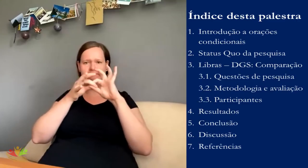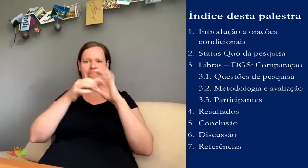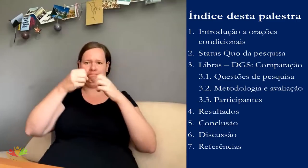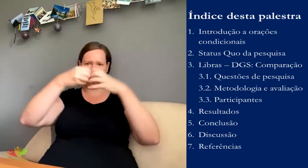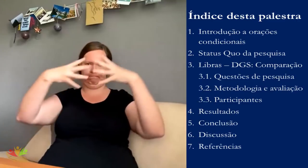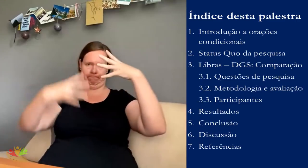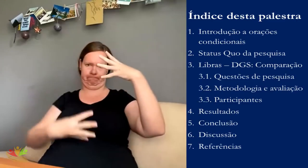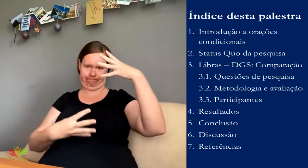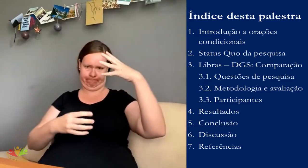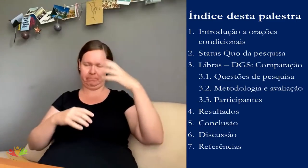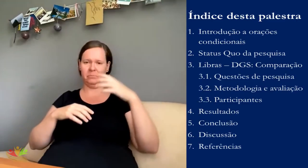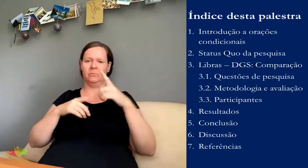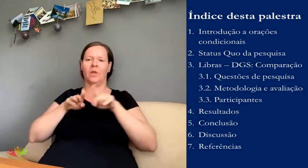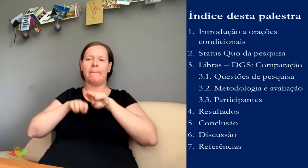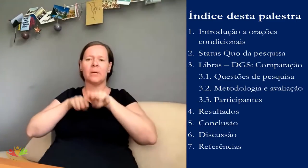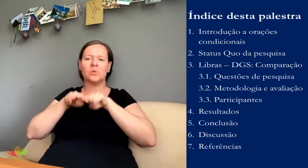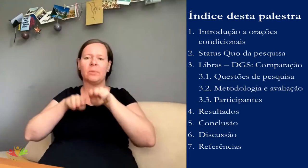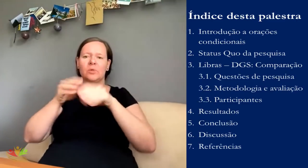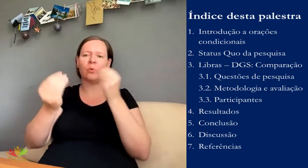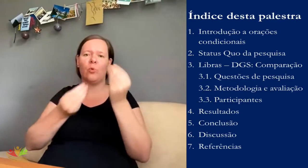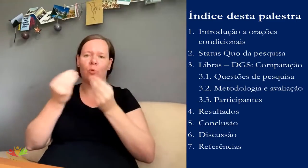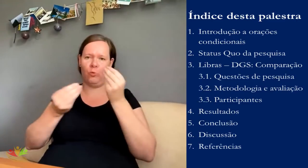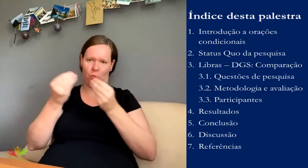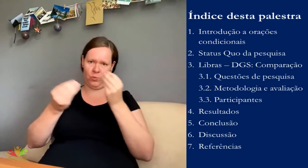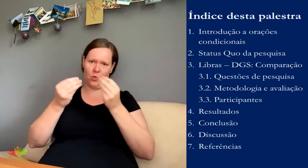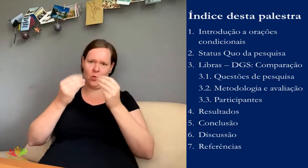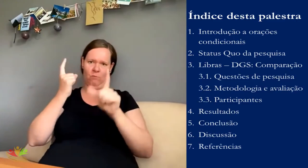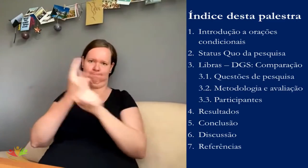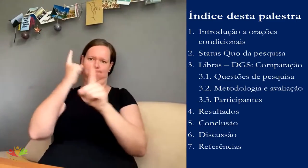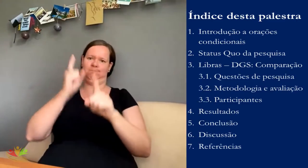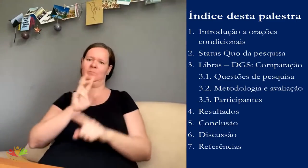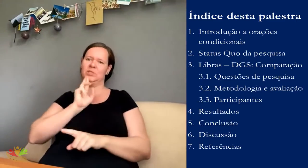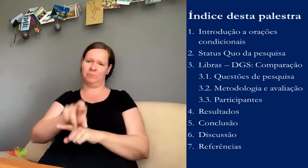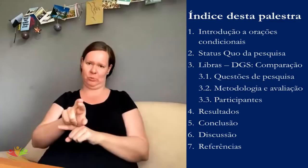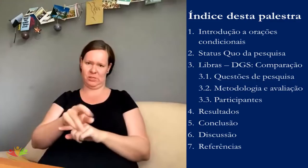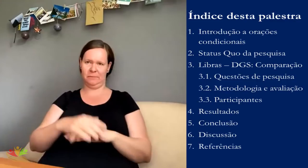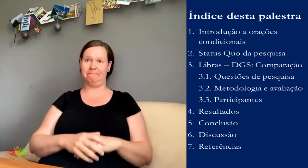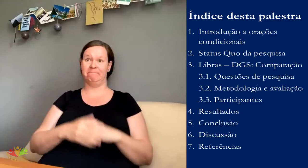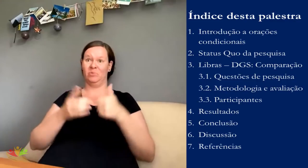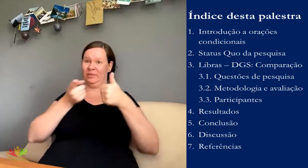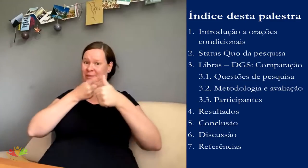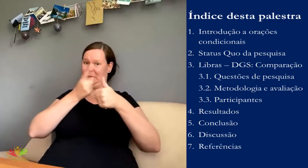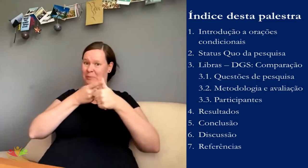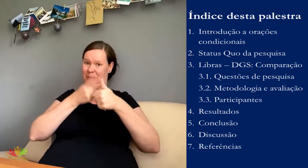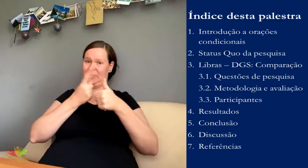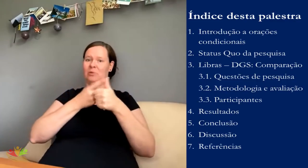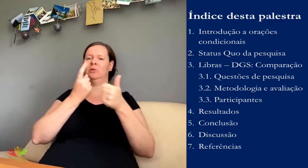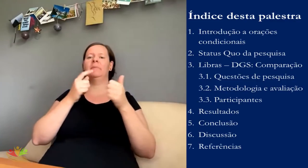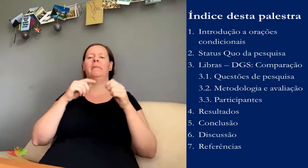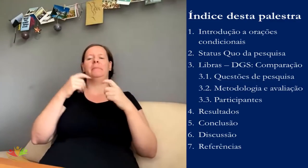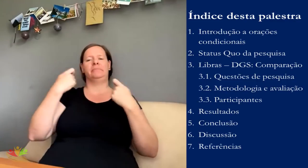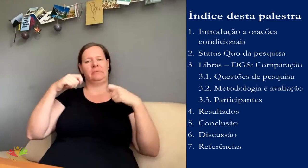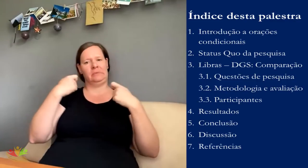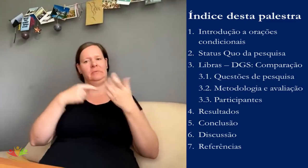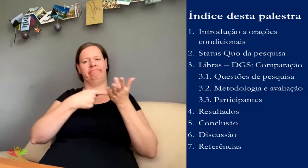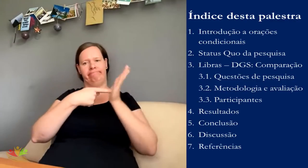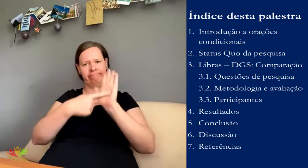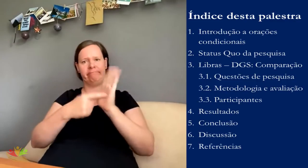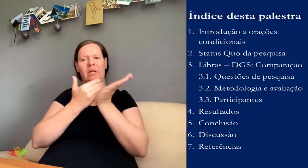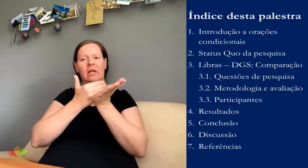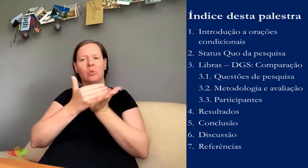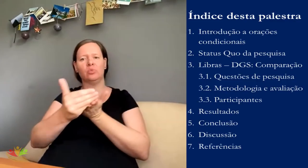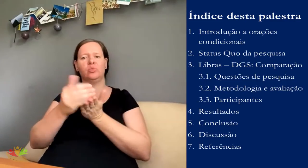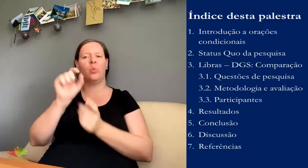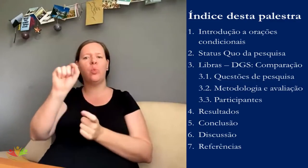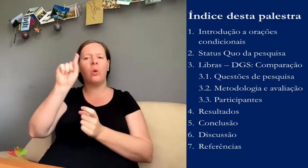Essa mesma pergunta vocês devem ter em mente, ok? Se nas sentenças condicionais, quais seriam essas estruturas? E eu vou mostrar aqui quais serão os